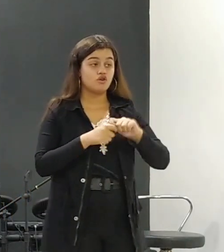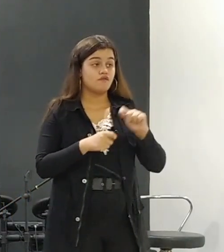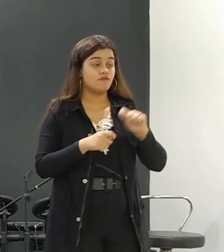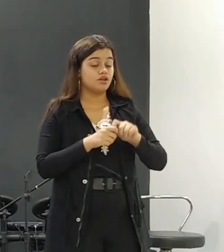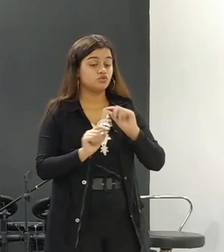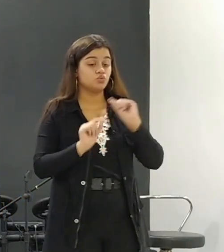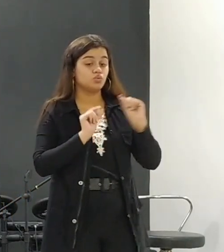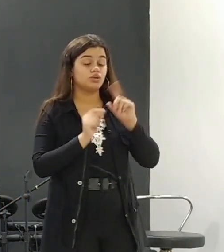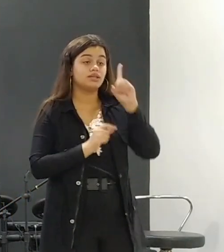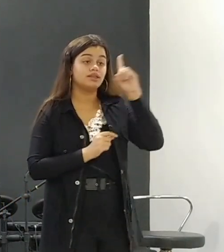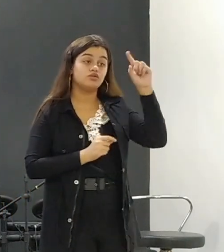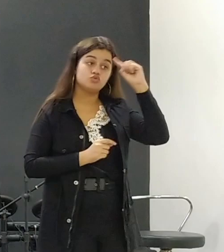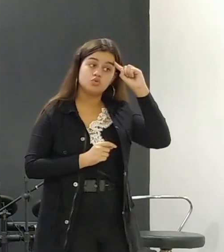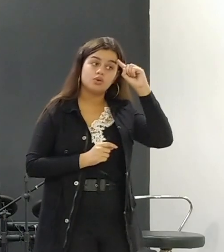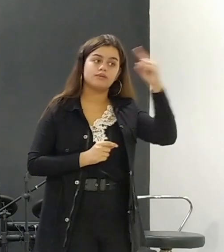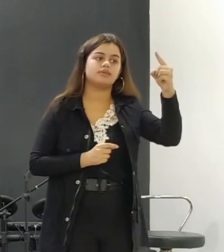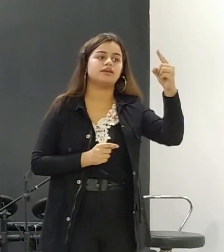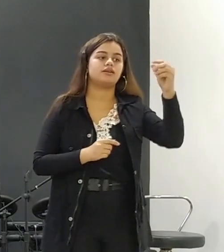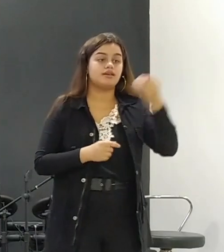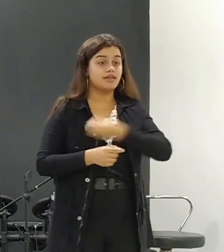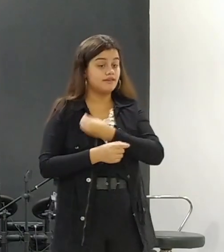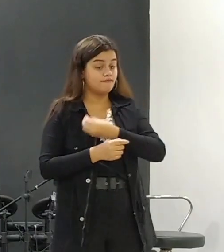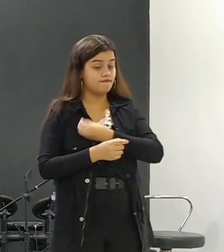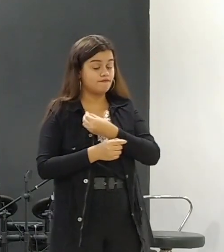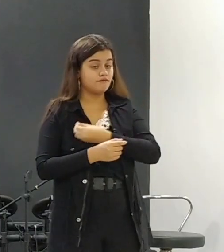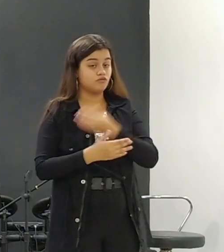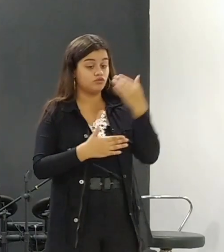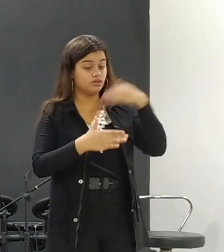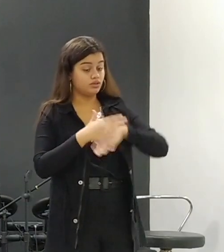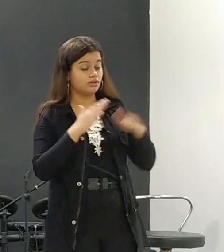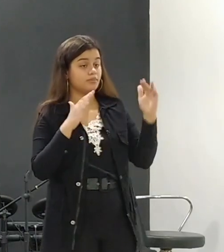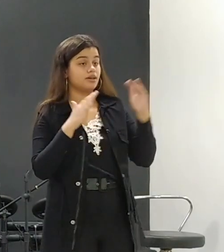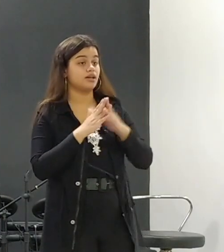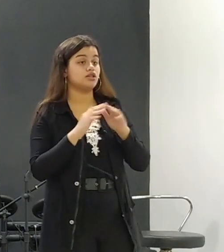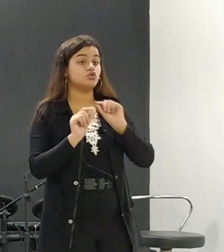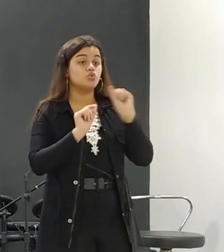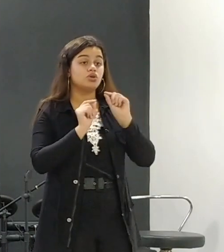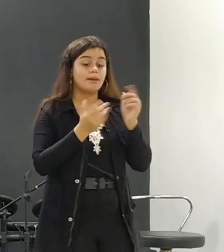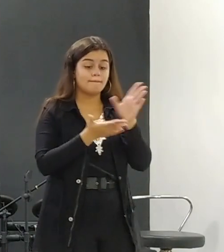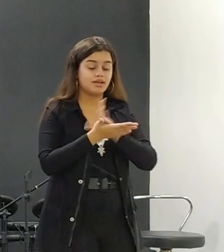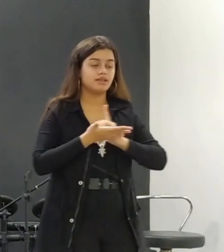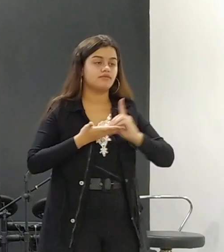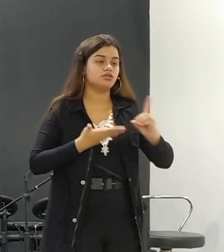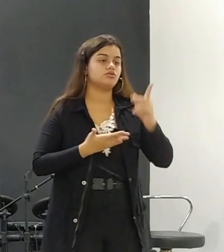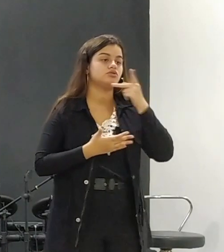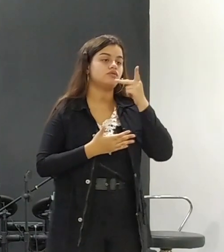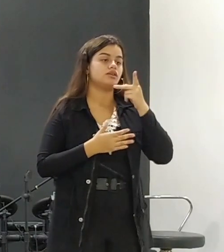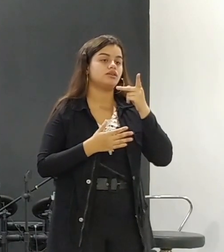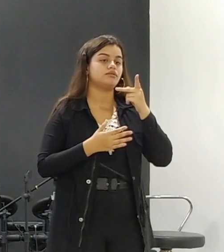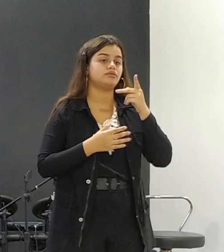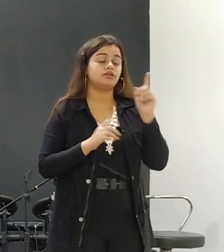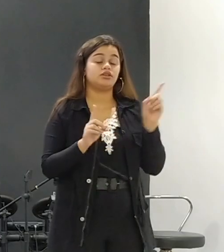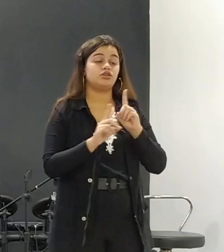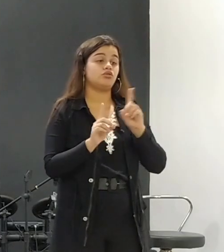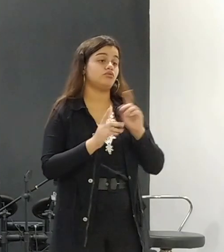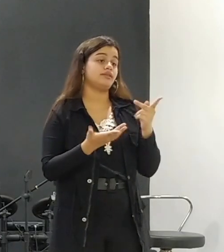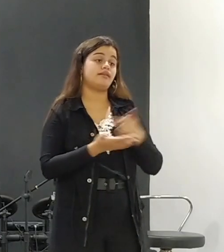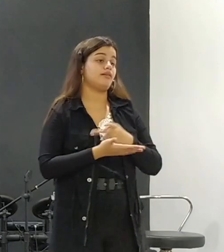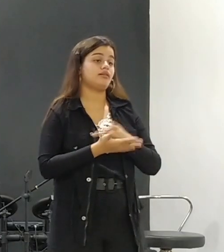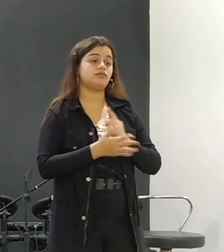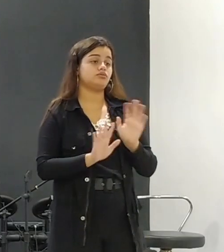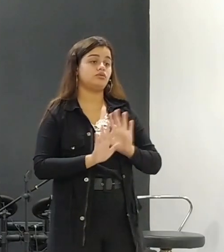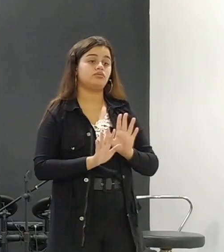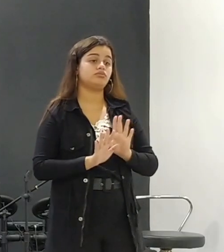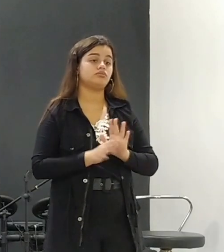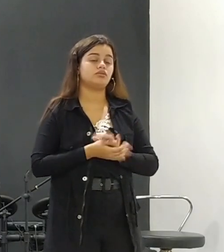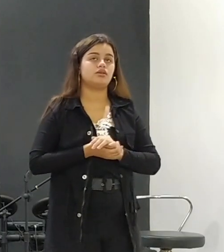aquilo que Deus manda e vivo dentro da minha casa aquilo que a Bíblia estabelece, não tem como dar errado. Amém? Efésios